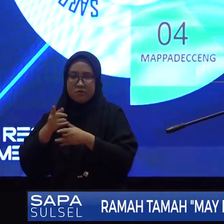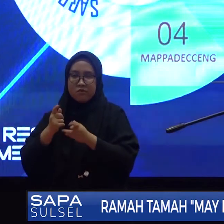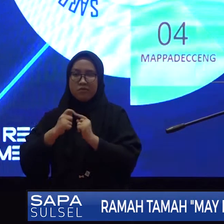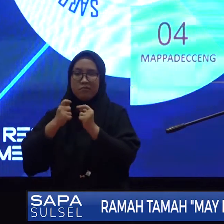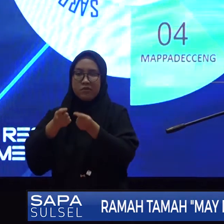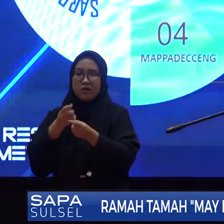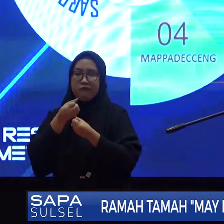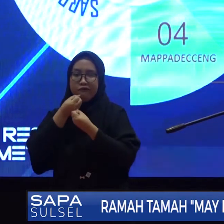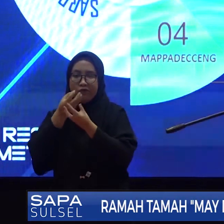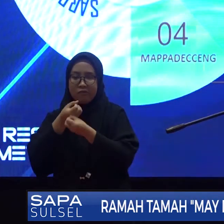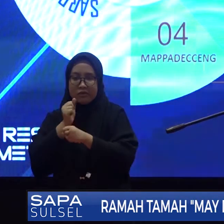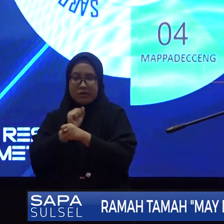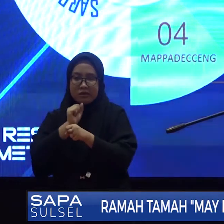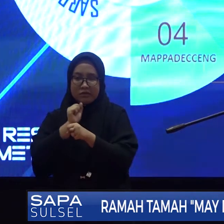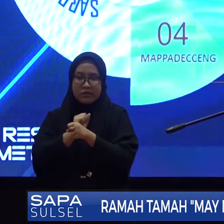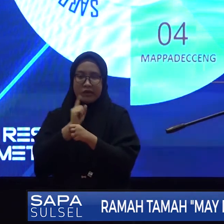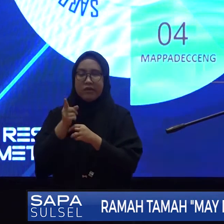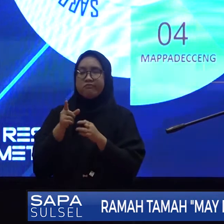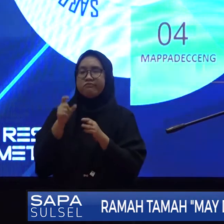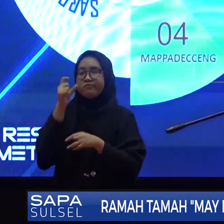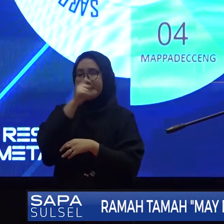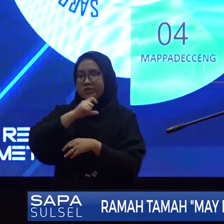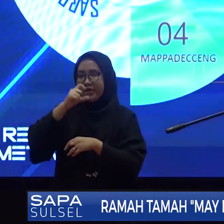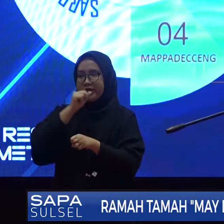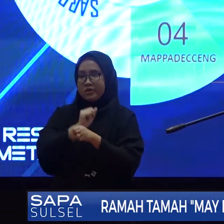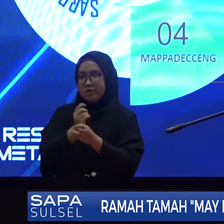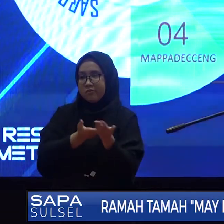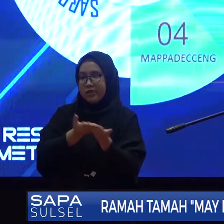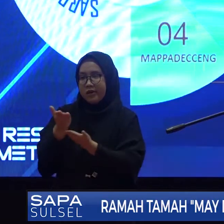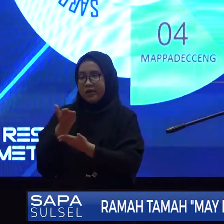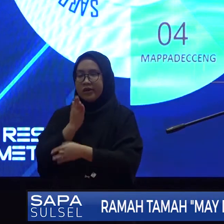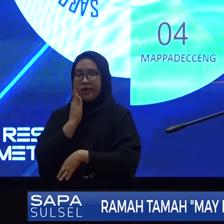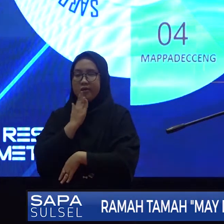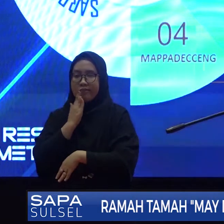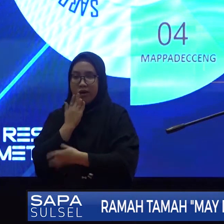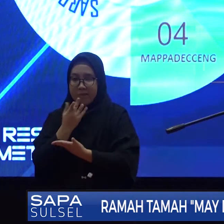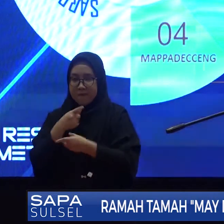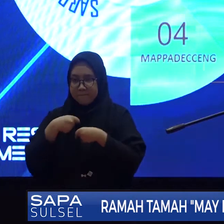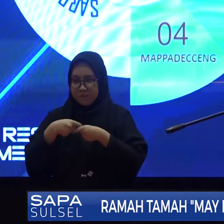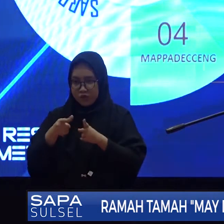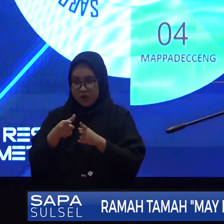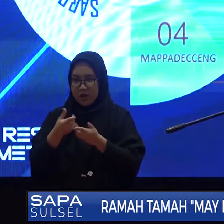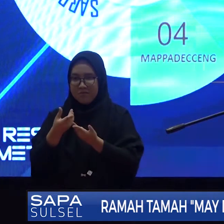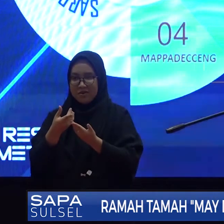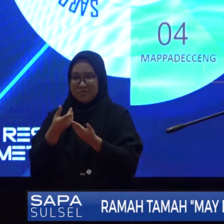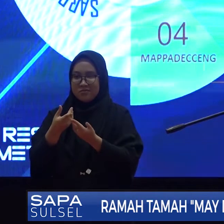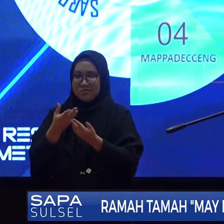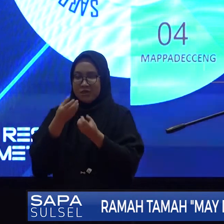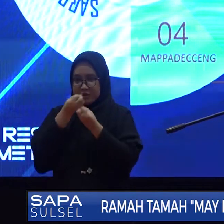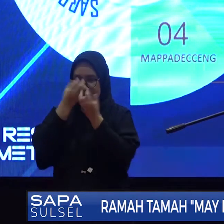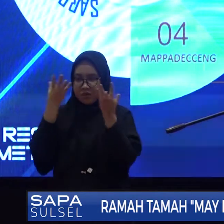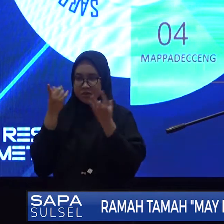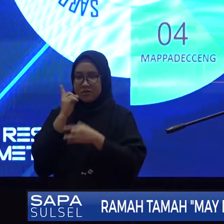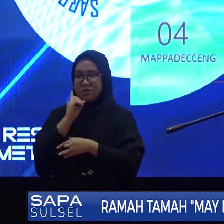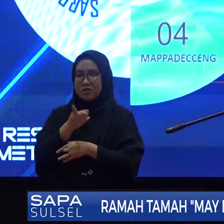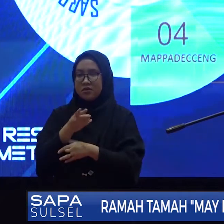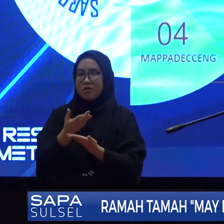kerja dan pencari kerja dengan layanan yang mudah murah transparan dan